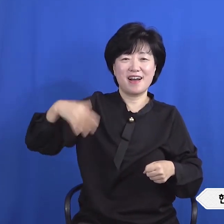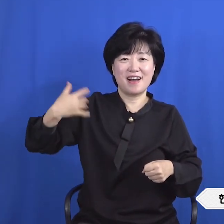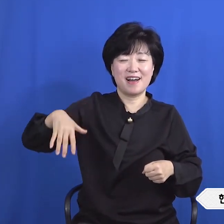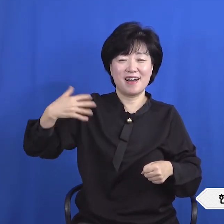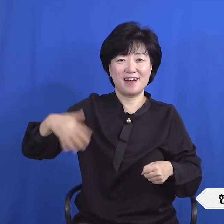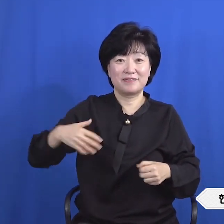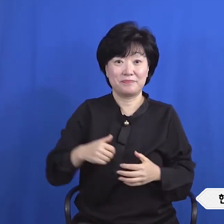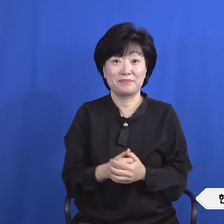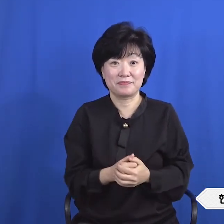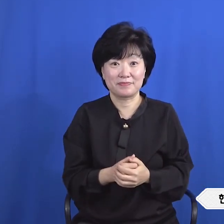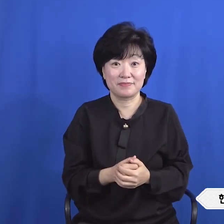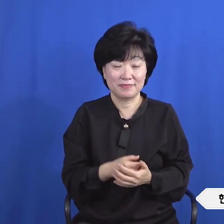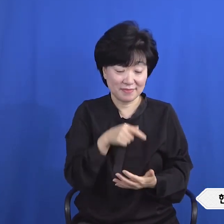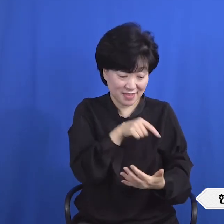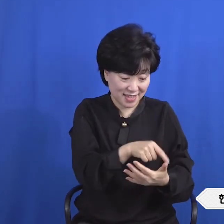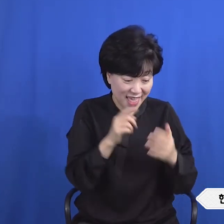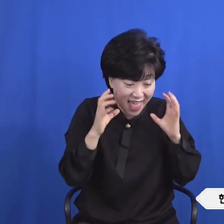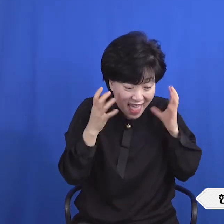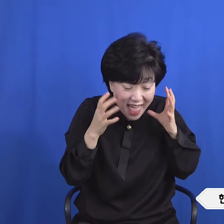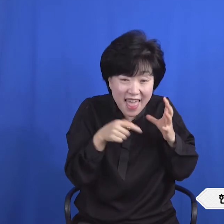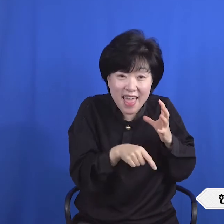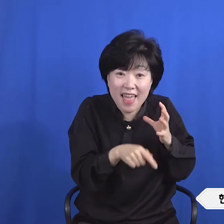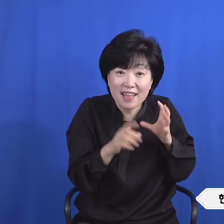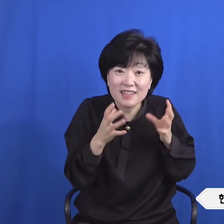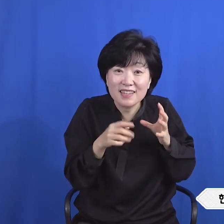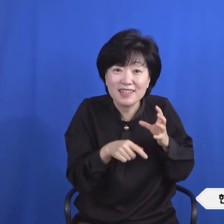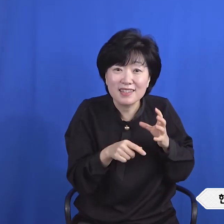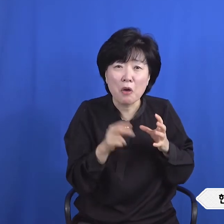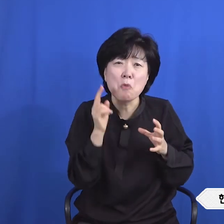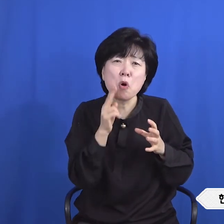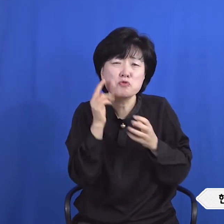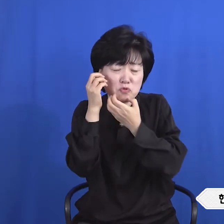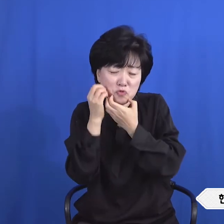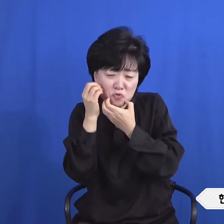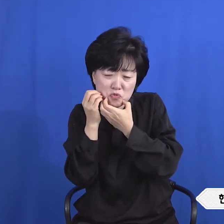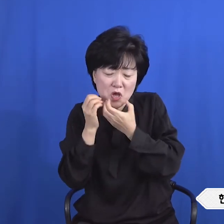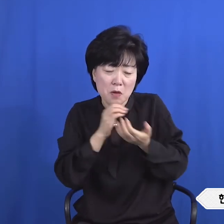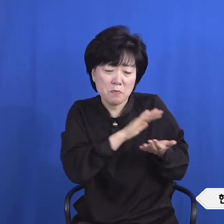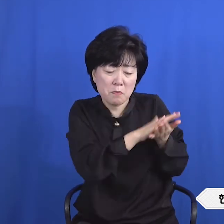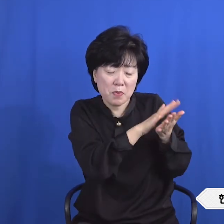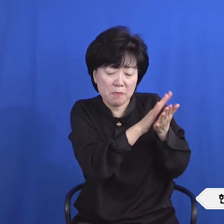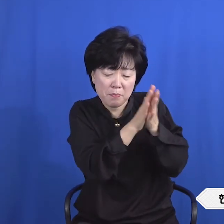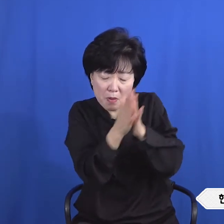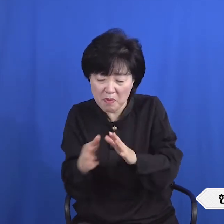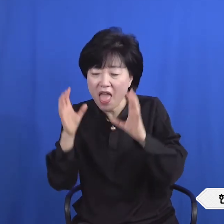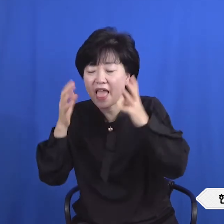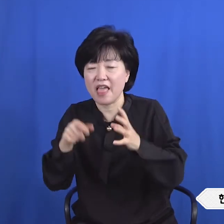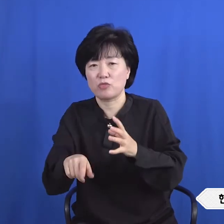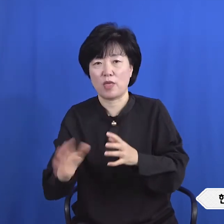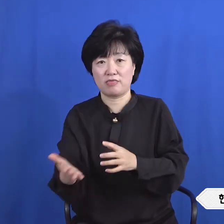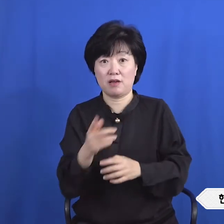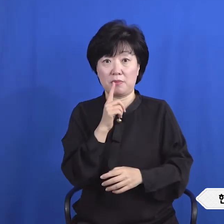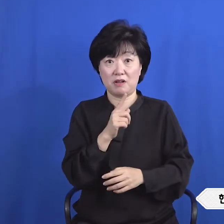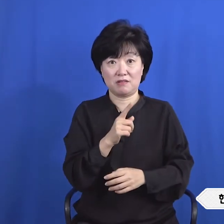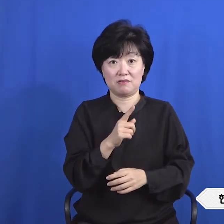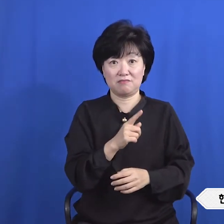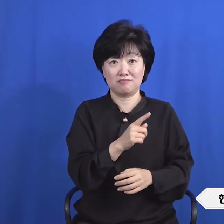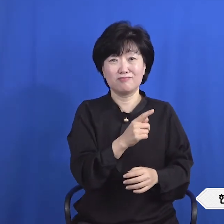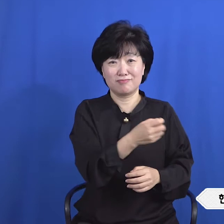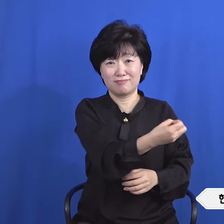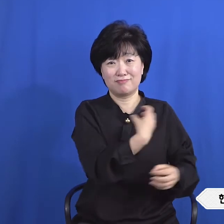물론 이 갓난 아기는 원숭이로부터 진화되어서 이렇게 된 것이다 하는 사람도 있겠지요.